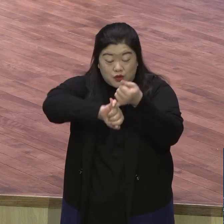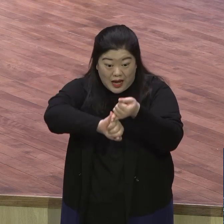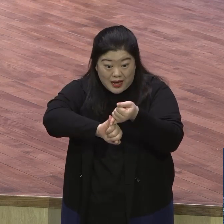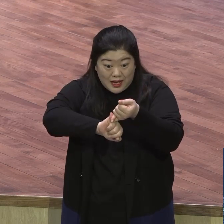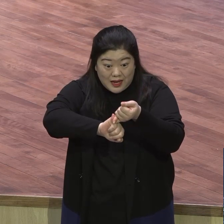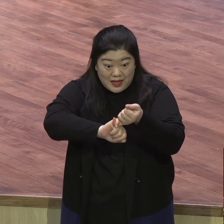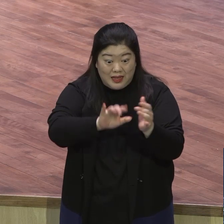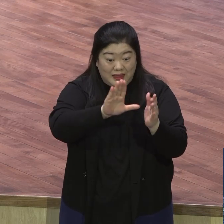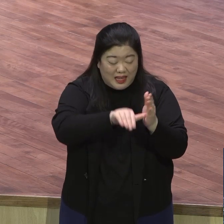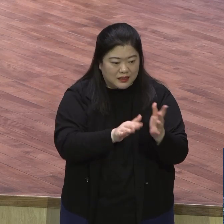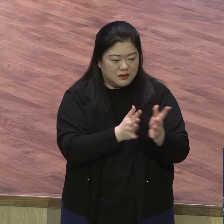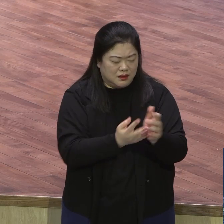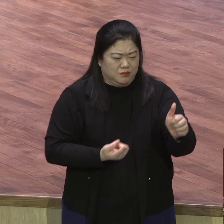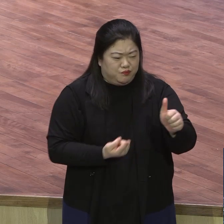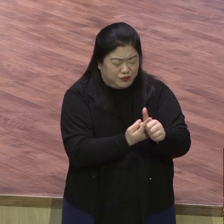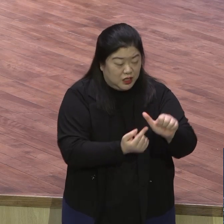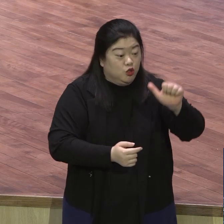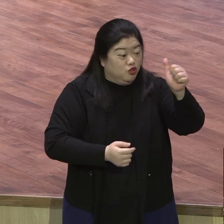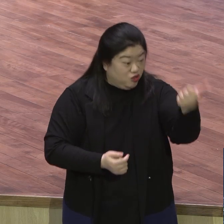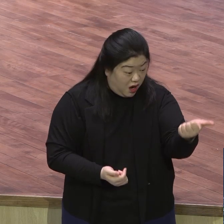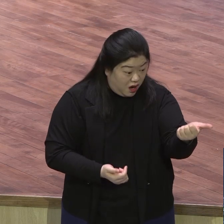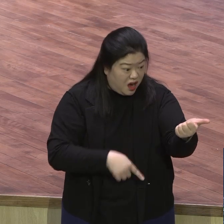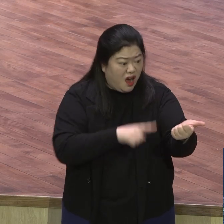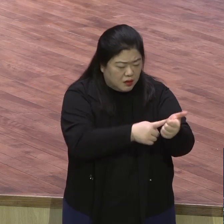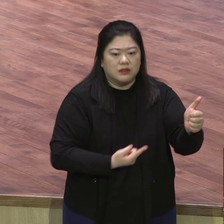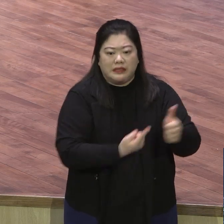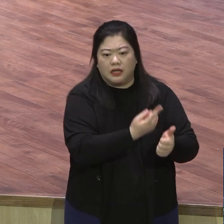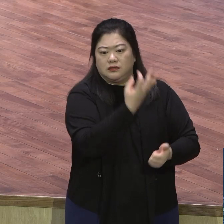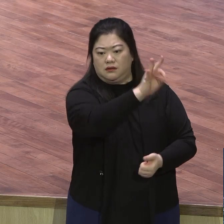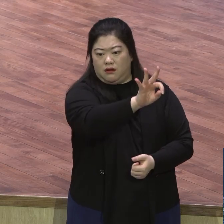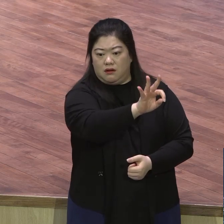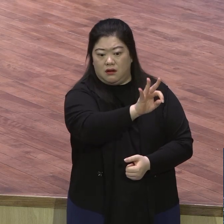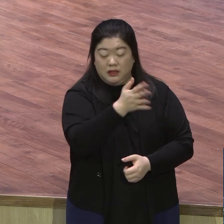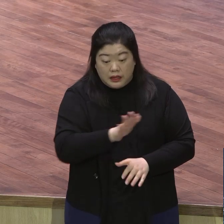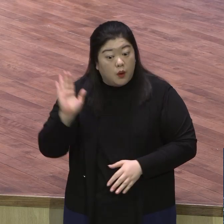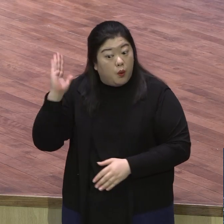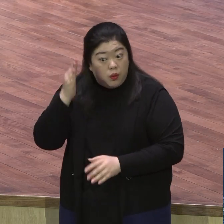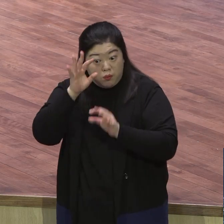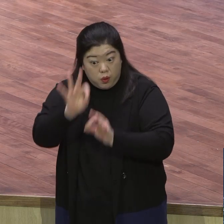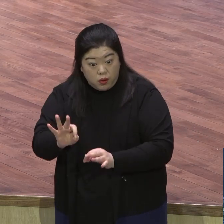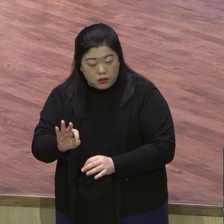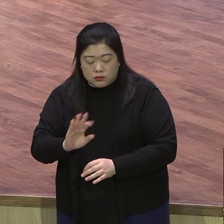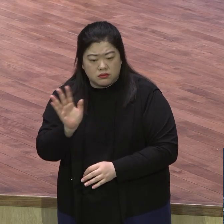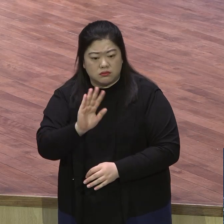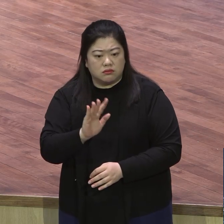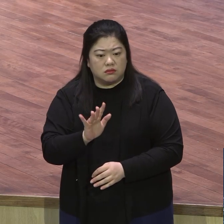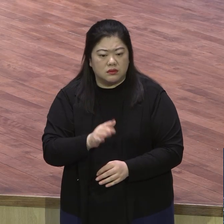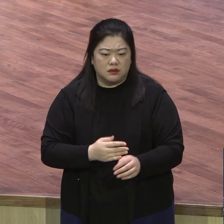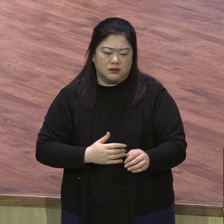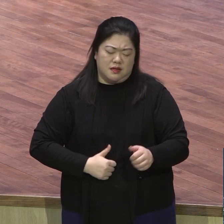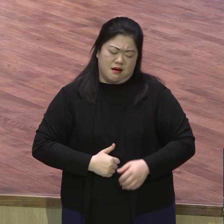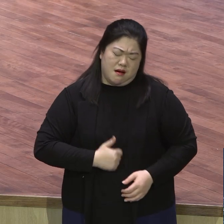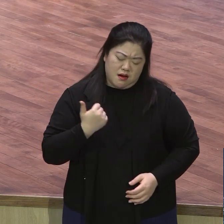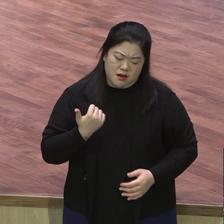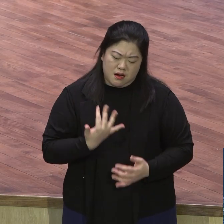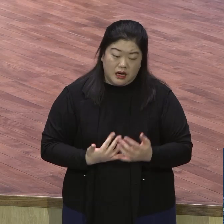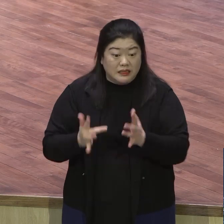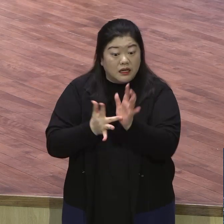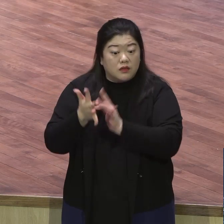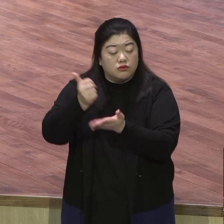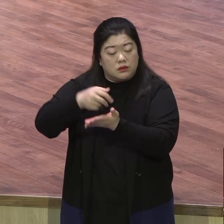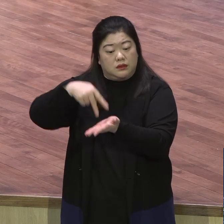예수님은 그게 아니에요. 사람을 미워하고 분노하면 살인 그렇게 말씀하십니다.